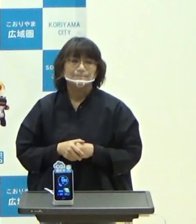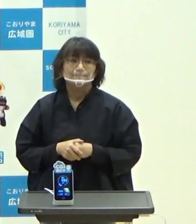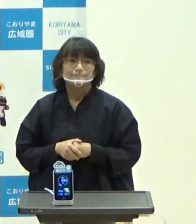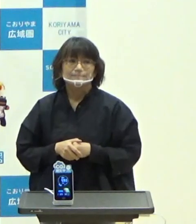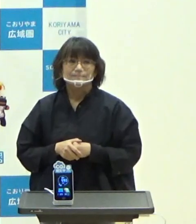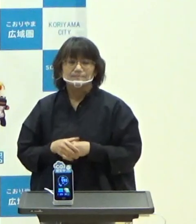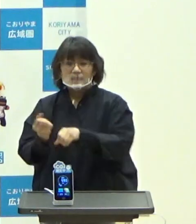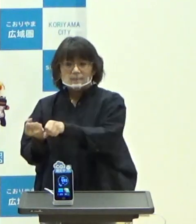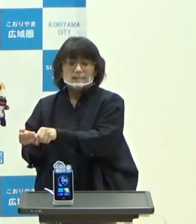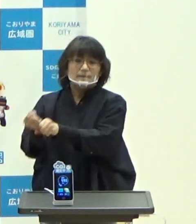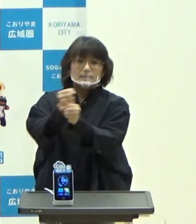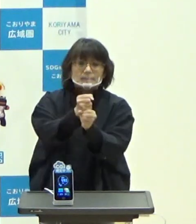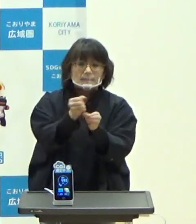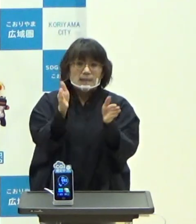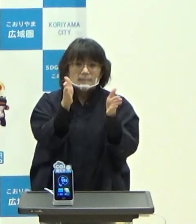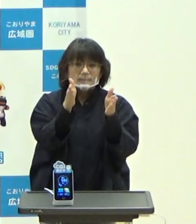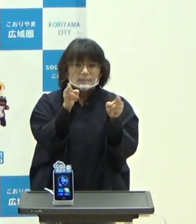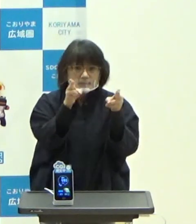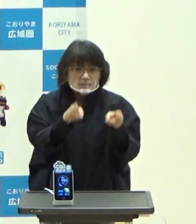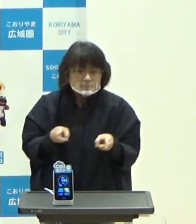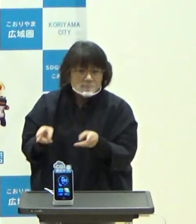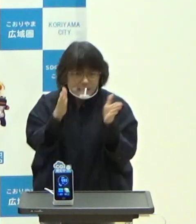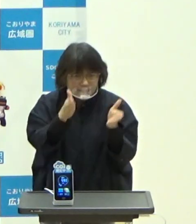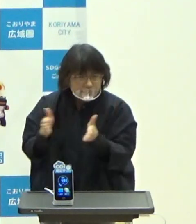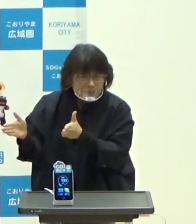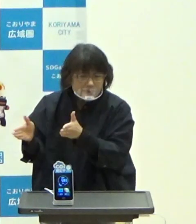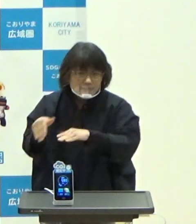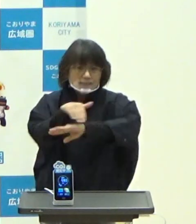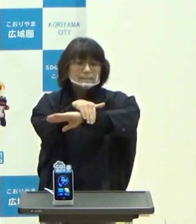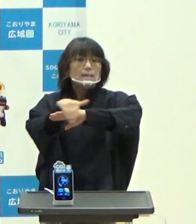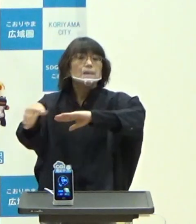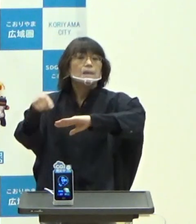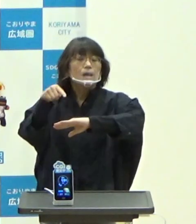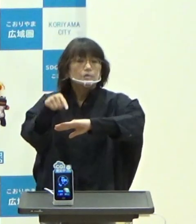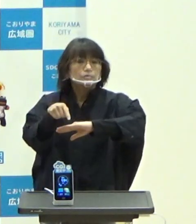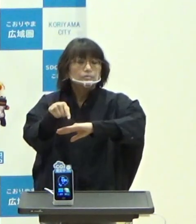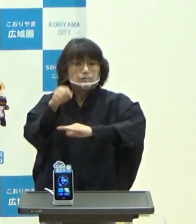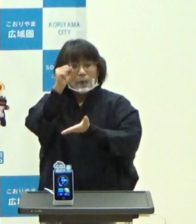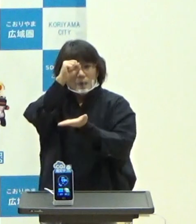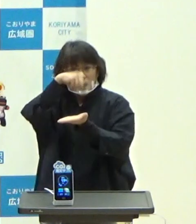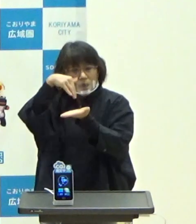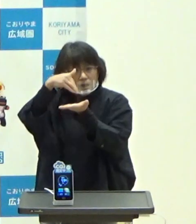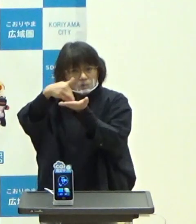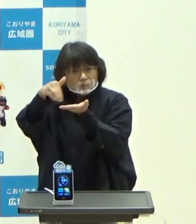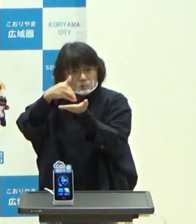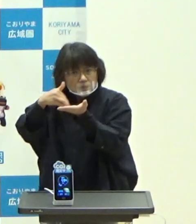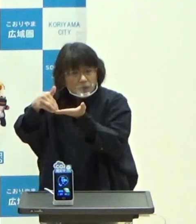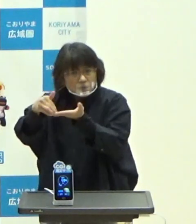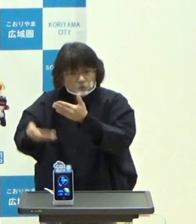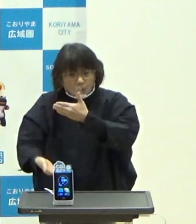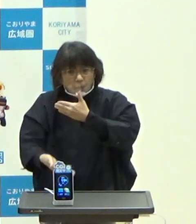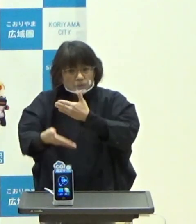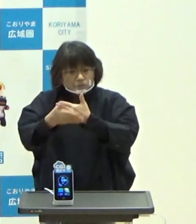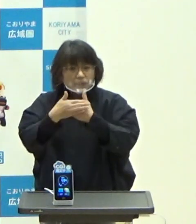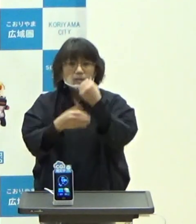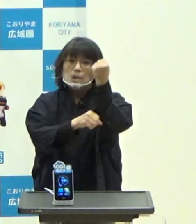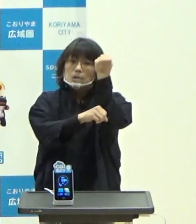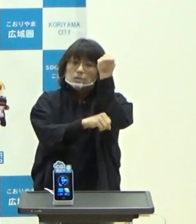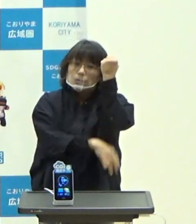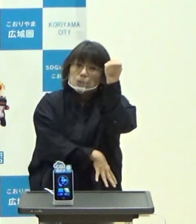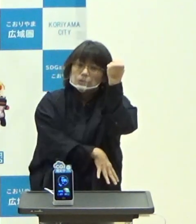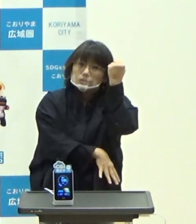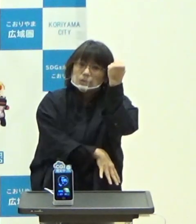備計画のですね、予算的な裏付けっていうのは、今後の3月定例とか